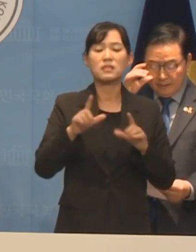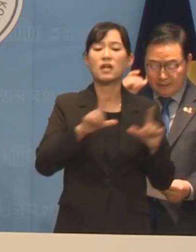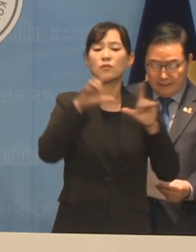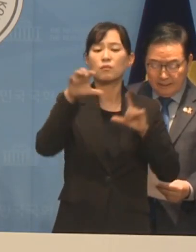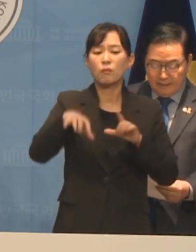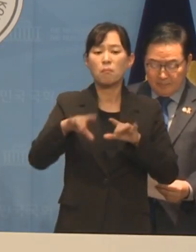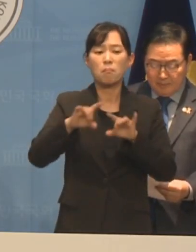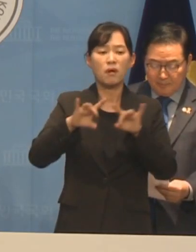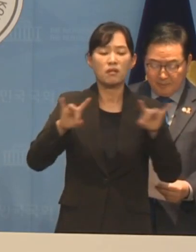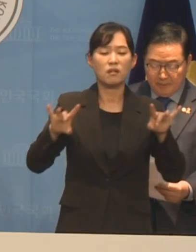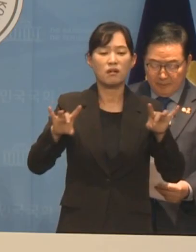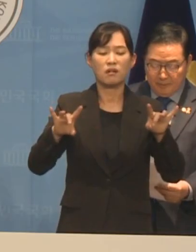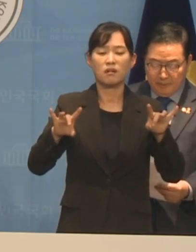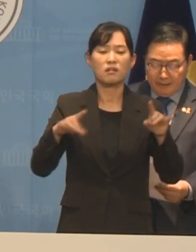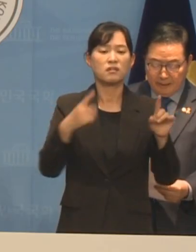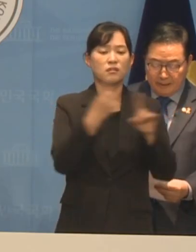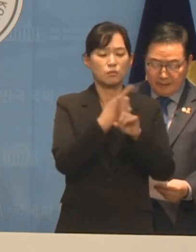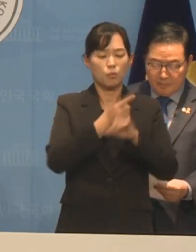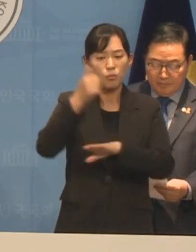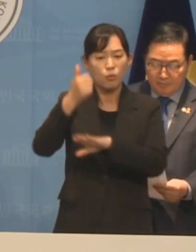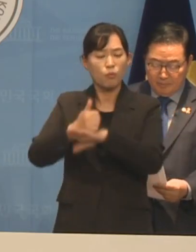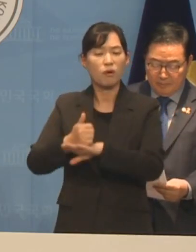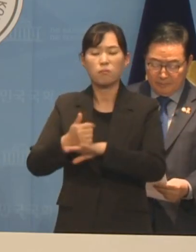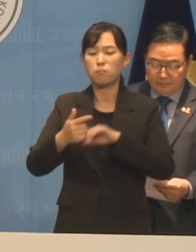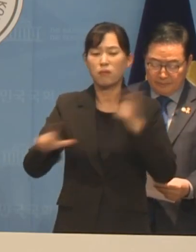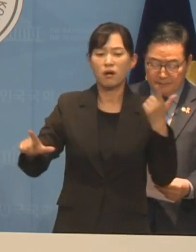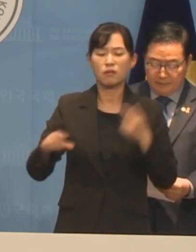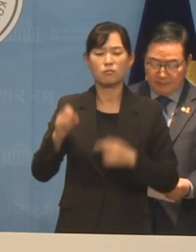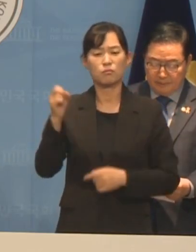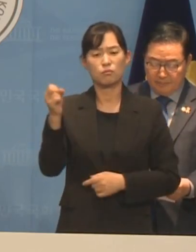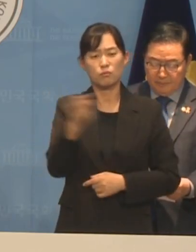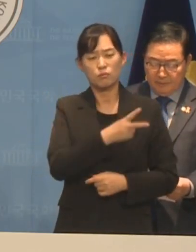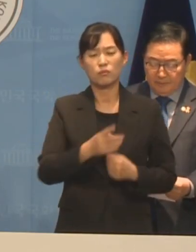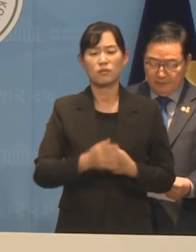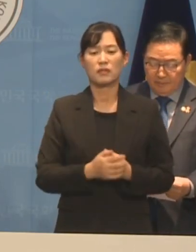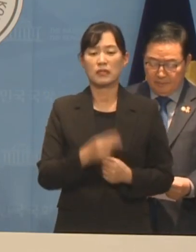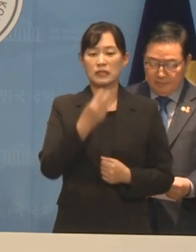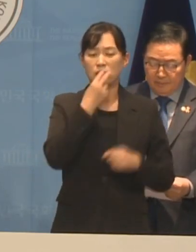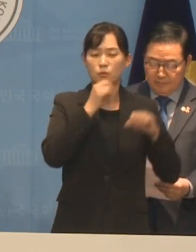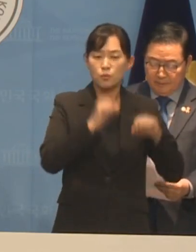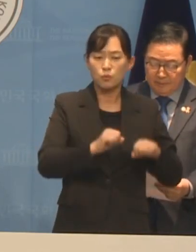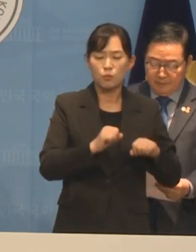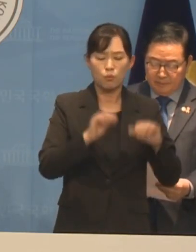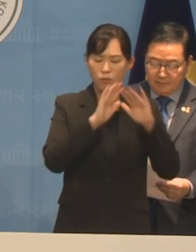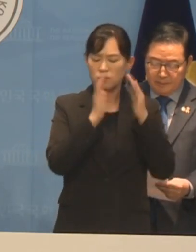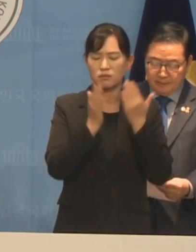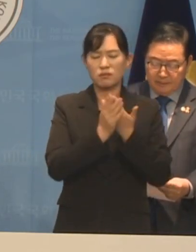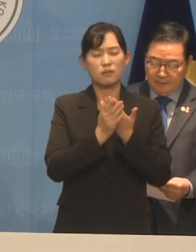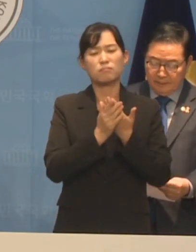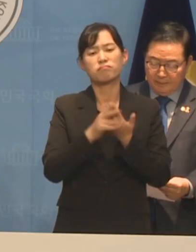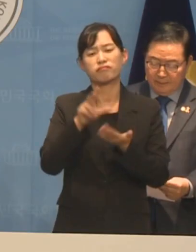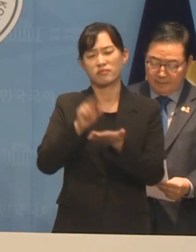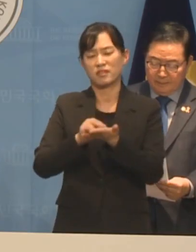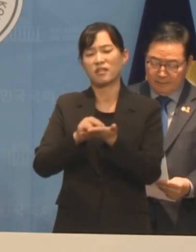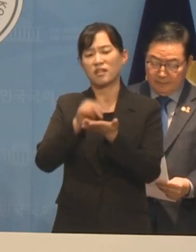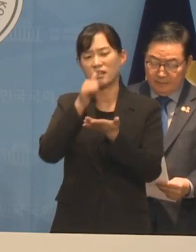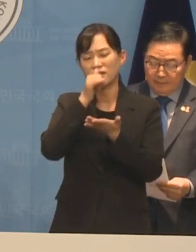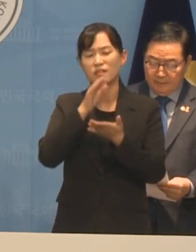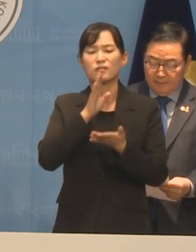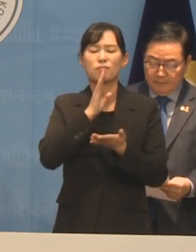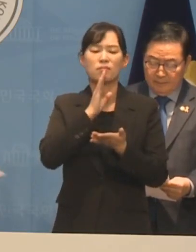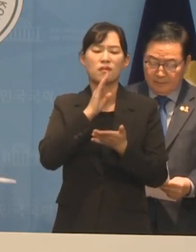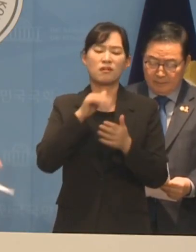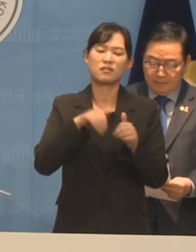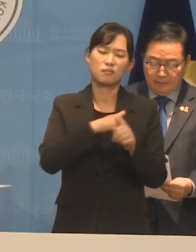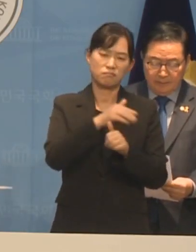지역에 따라 치료 결과가 다르고 심지어 생존 자체에도 영향을 받는 서글픈